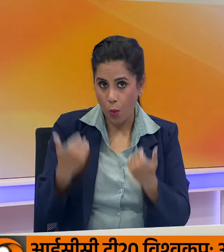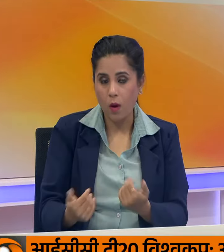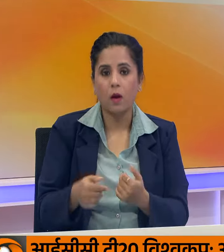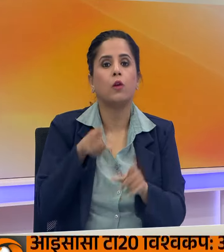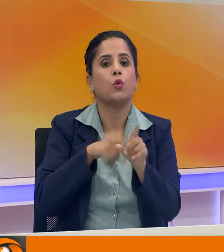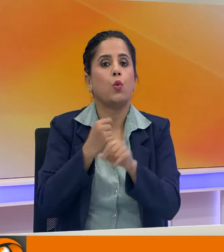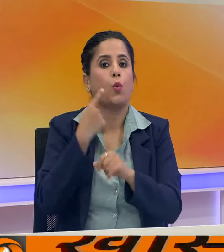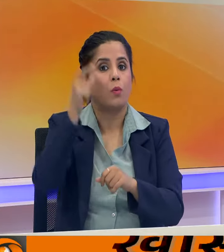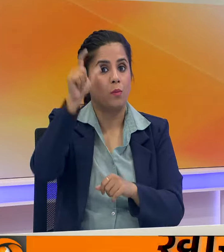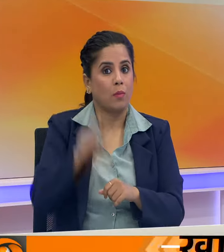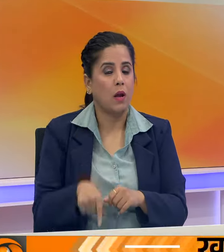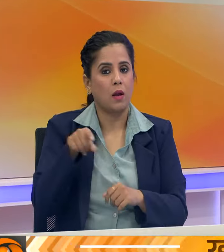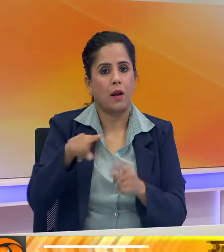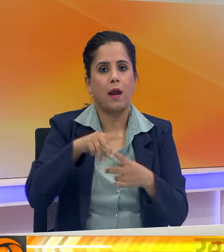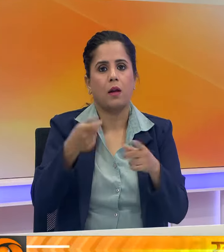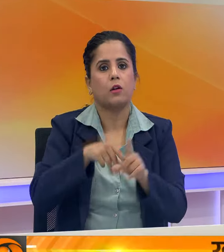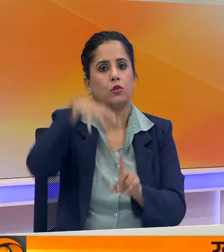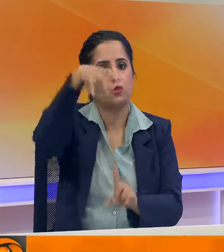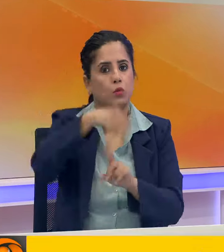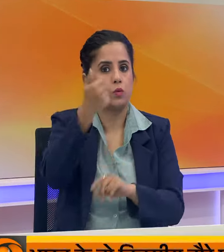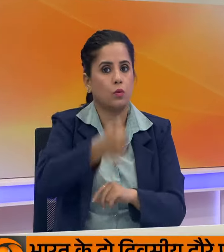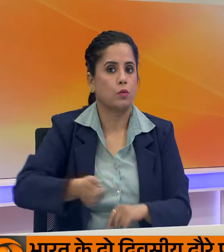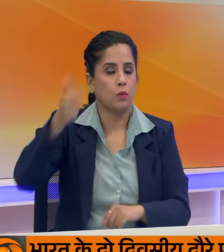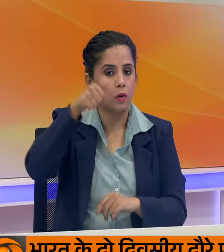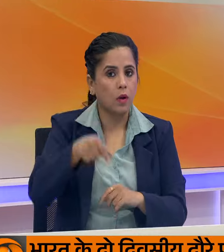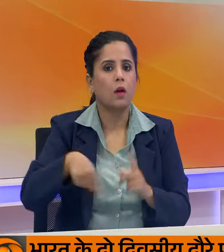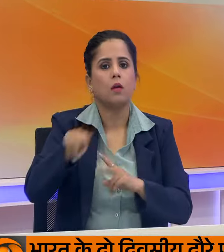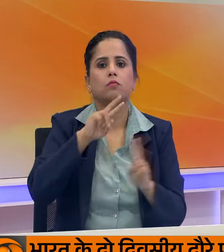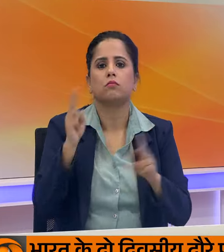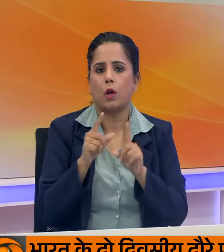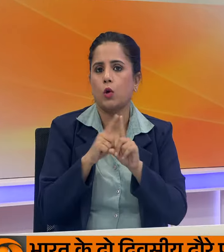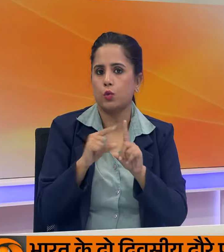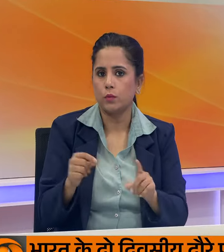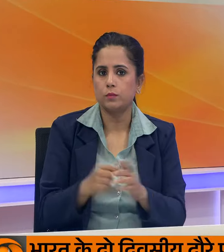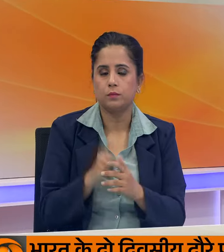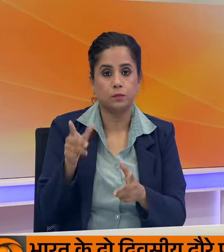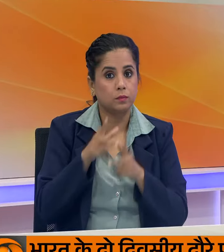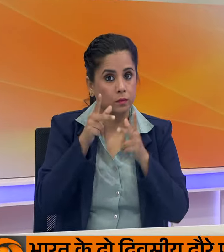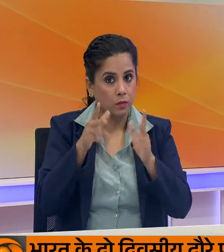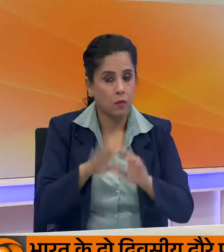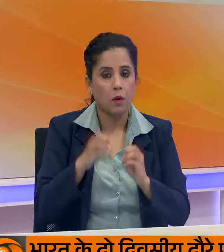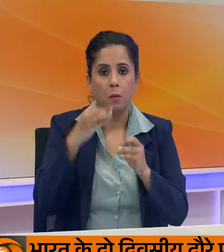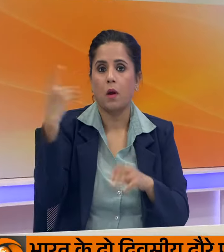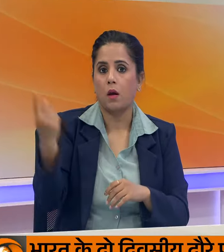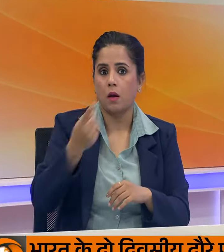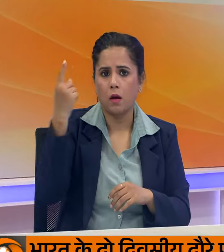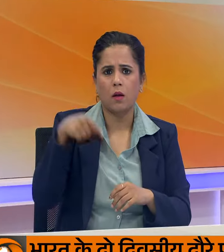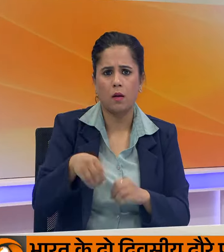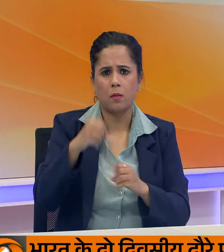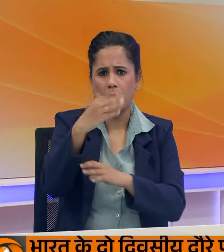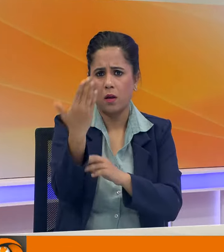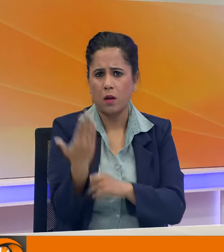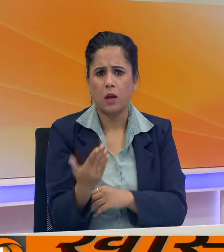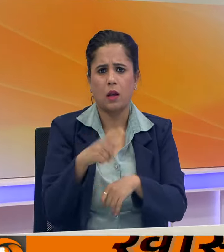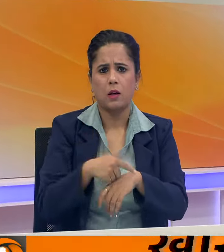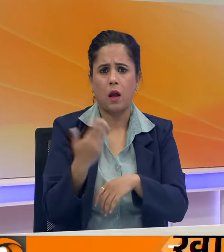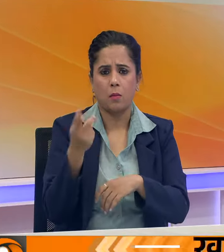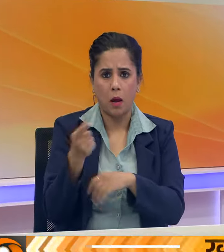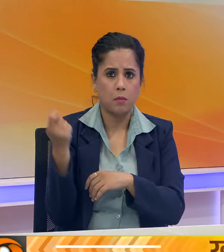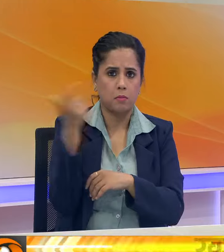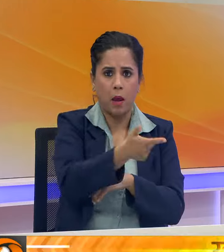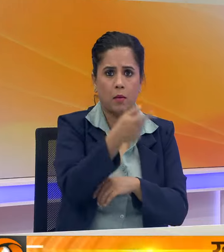आदित्यनाथ ने ऊर्जा विभाग के अधिकारियों के साथ बैठक की उन्होंने कहा कि बिजली का बिल समय से जमा